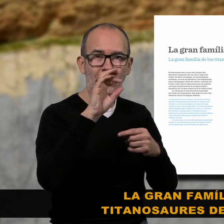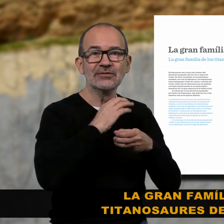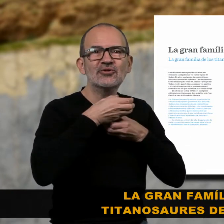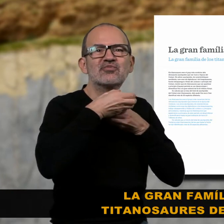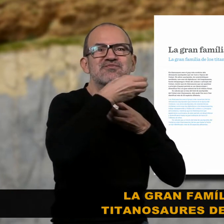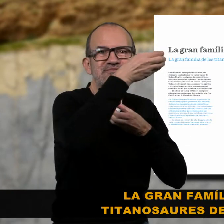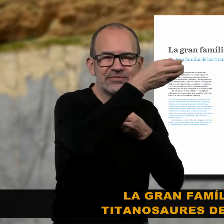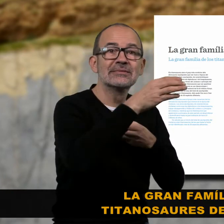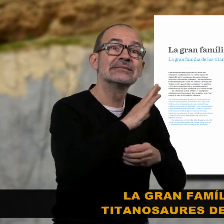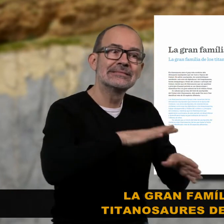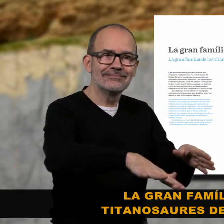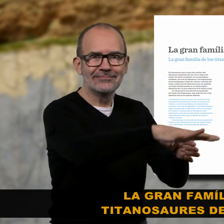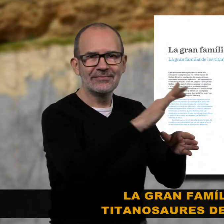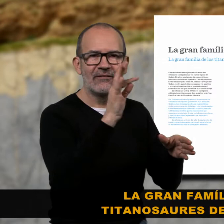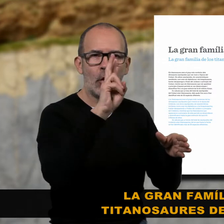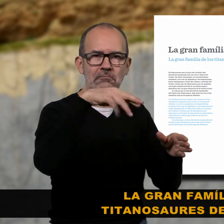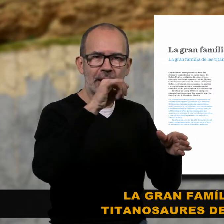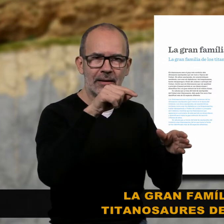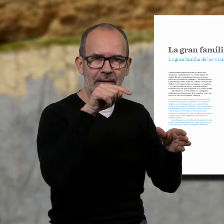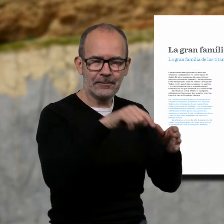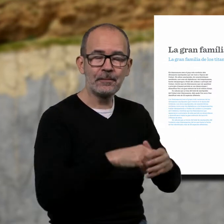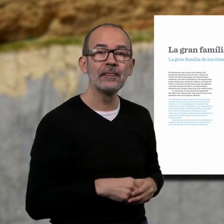La gran família dels titanosaures a Fumanya.